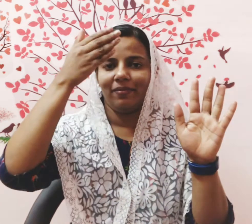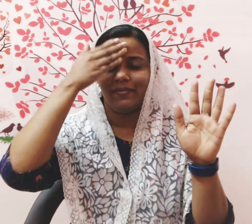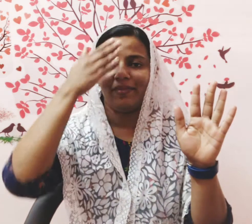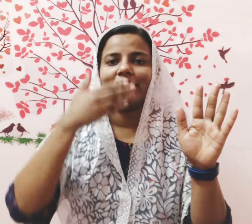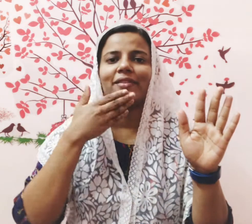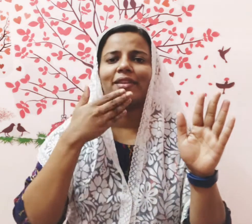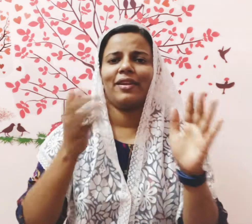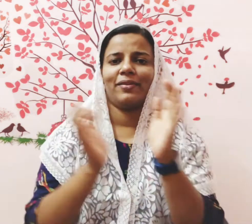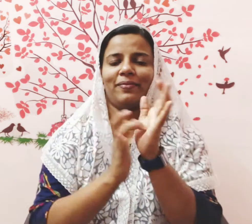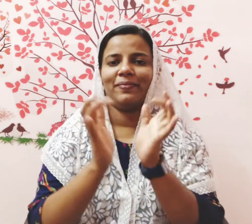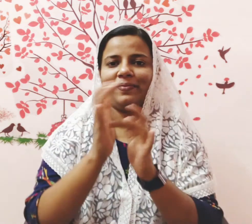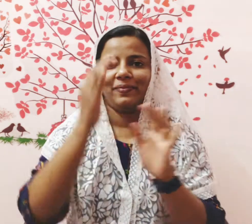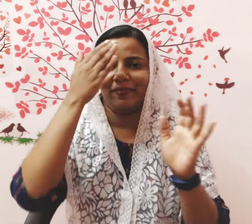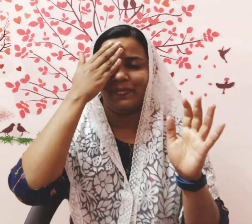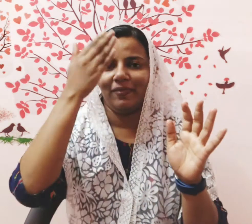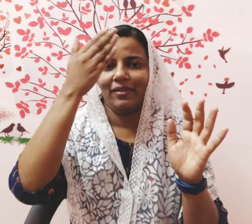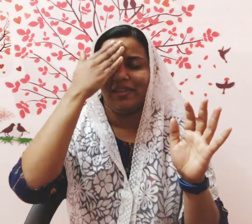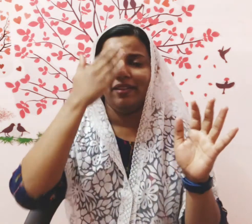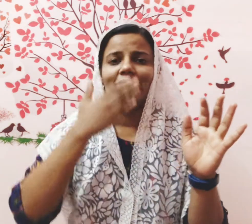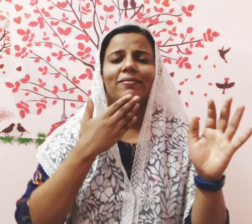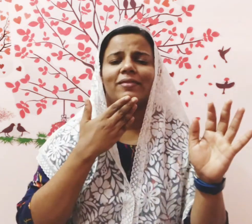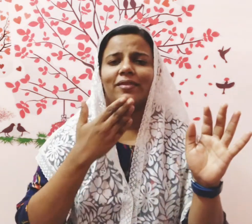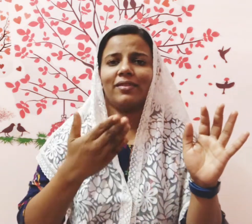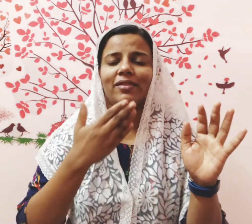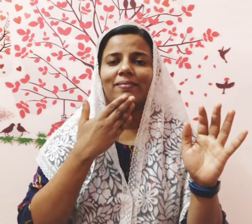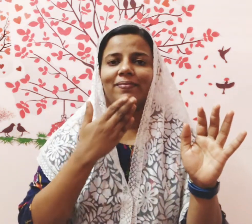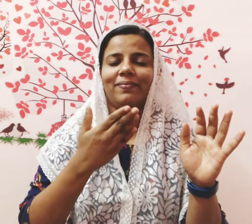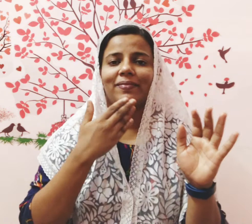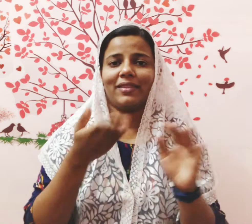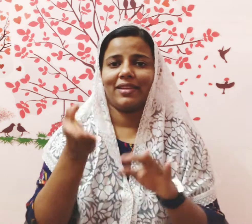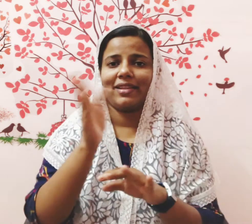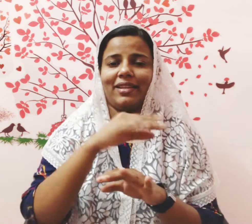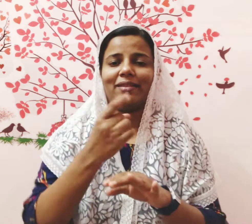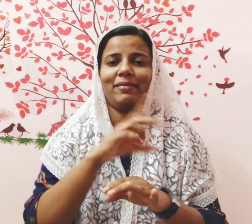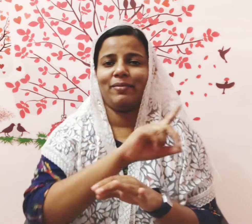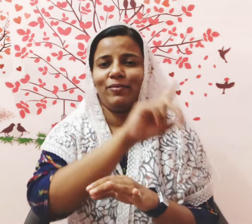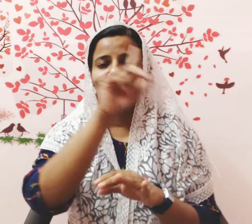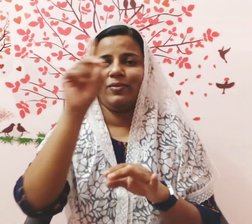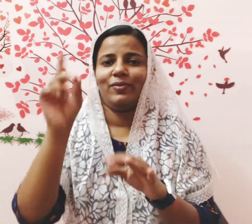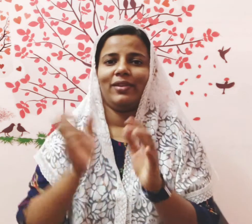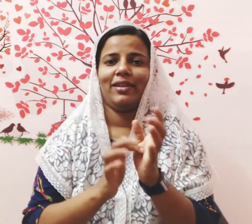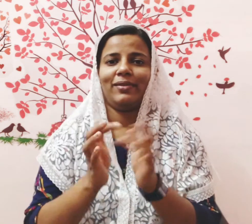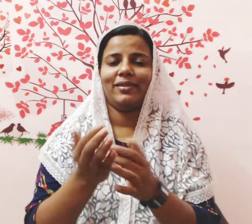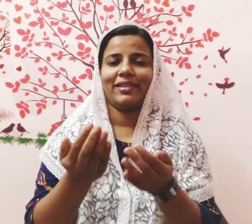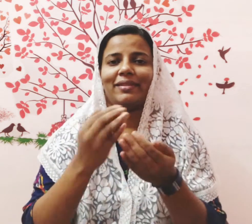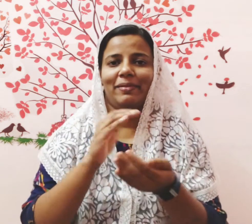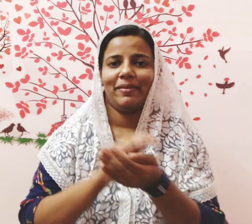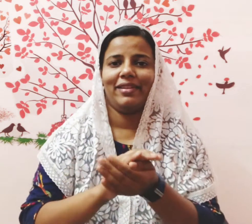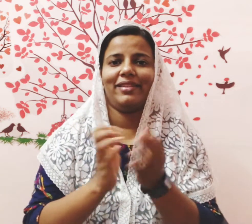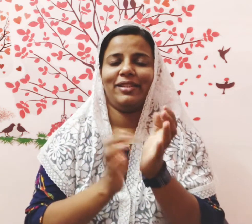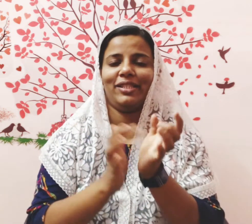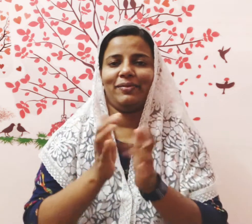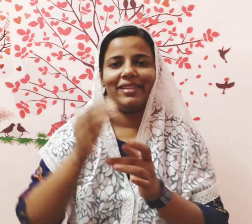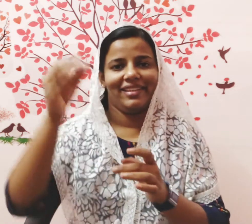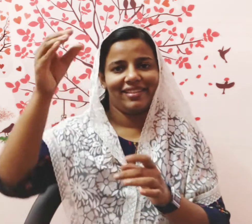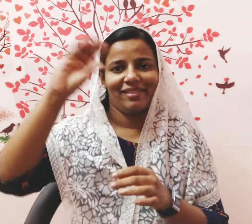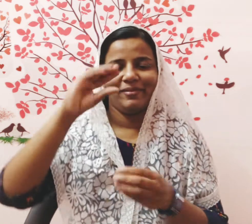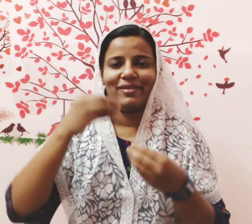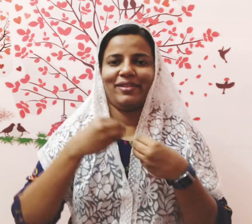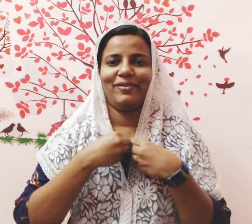ജീസസ്. നന്ദിയോടെ സ്തോത്രം, നന്ദിയോടെ സ്തോത്രം, നന്ദിയോടെ സ്തോത്രം, നന്ദിയോടെ സ്തോത്രം. കഴിഞ്ഞ പകൽക്കാലം മുഴുവൻ നമ്മളെ കാത്തുപരിപാലിച്ച കൃപകൾക്കായിട്ട് സ്തോത്രം ചെയ്യാം.